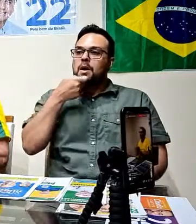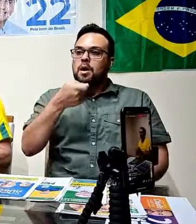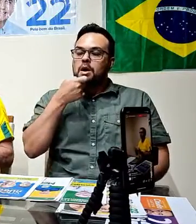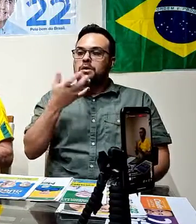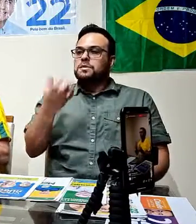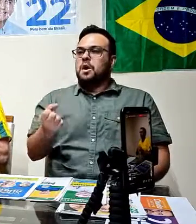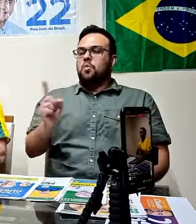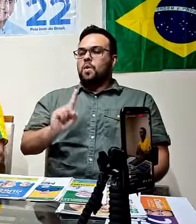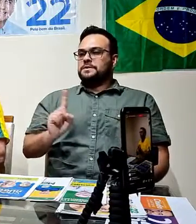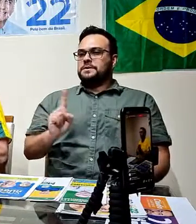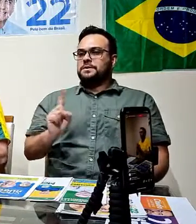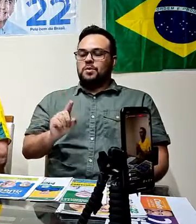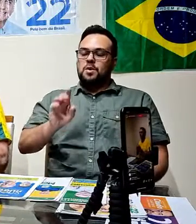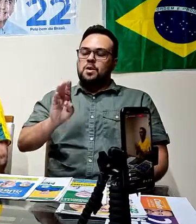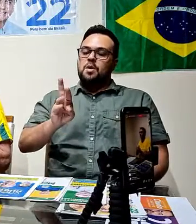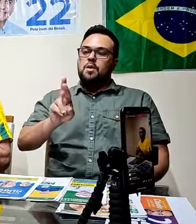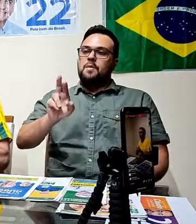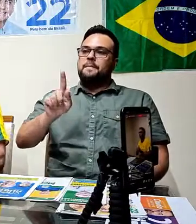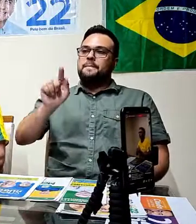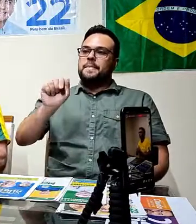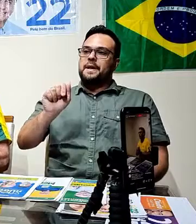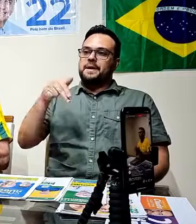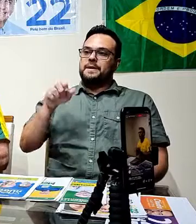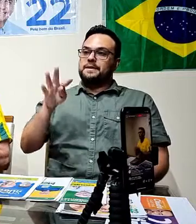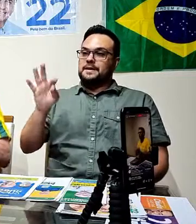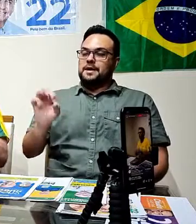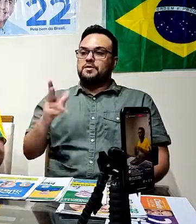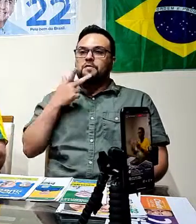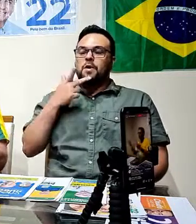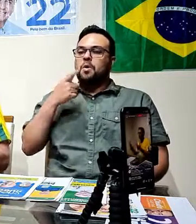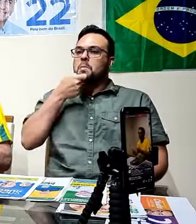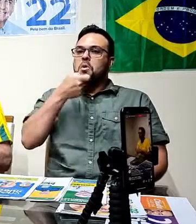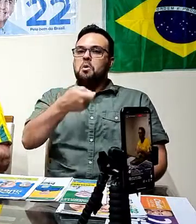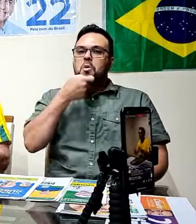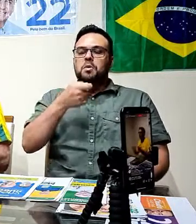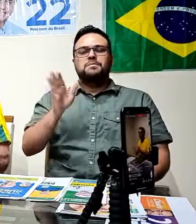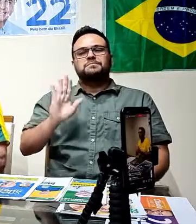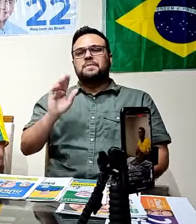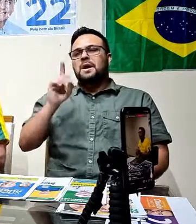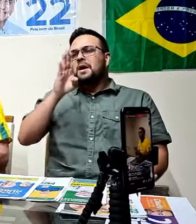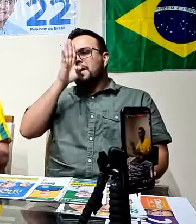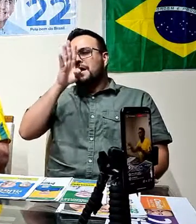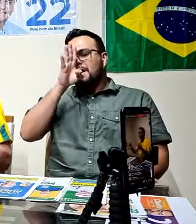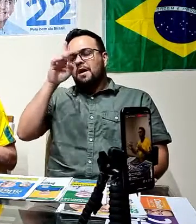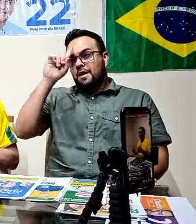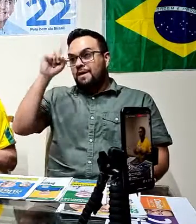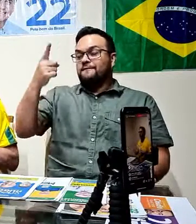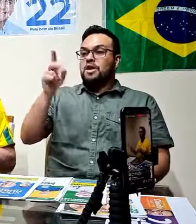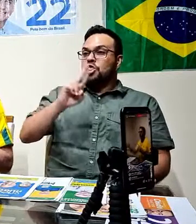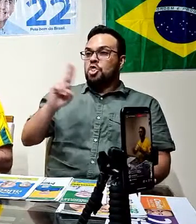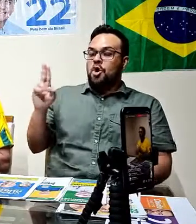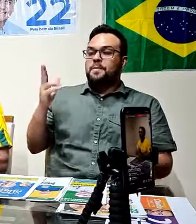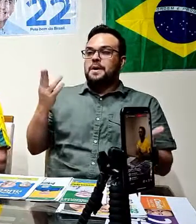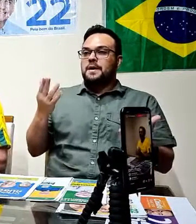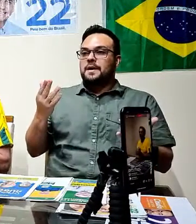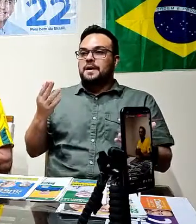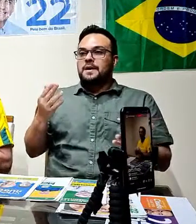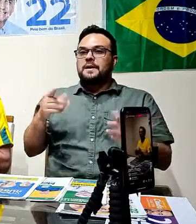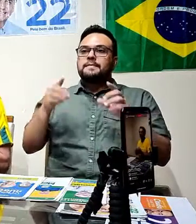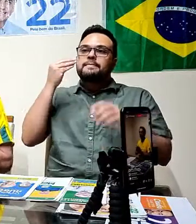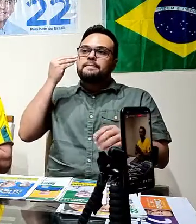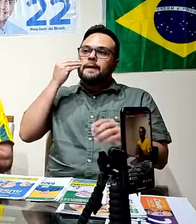Neto. Falei, Braga Neto, falou como não vai lá hoje? Nenhum, zero. Então eles inventam nomes, fazem a matéria, tento me afastar das Forças